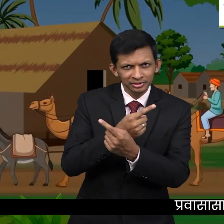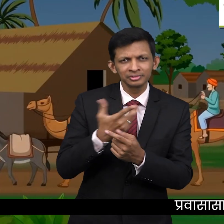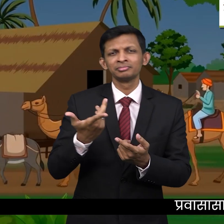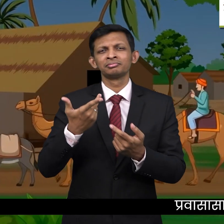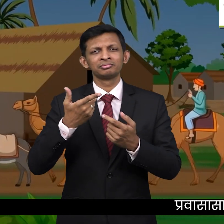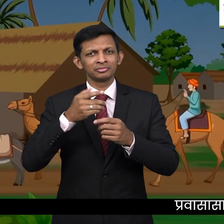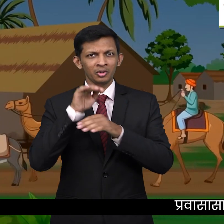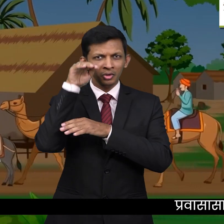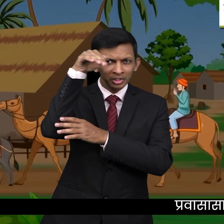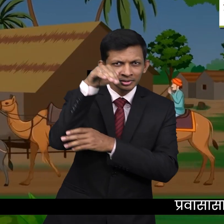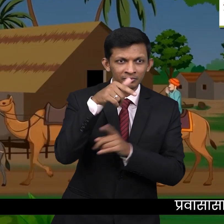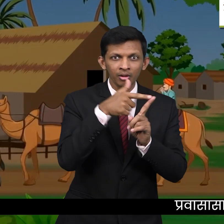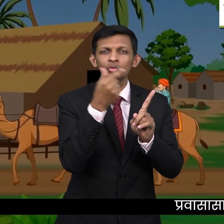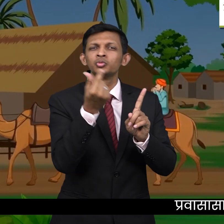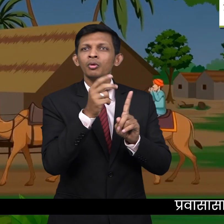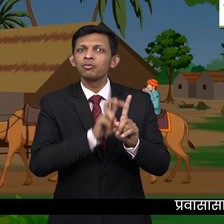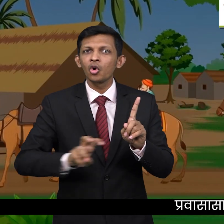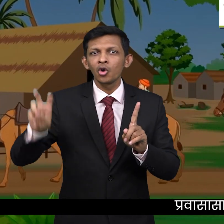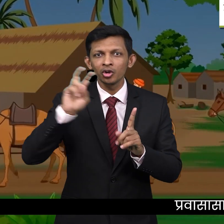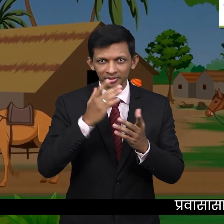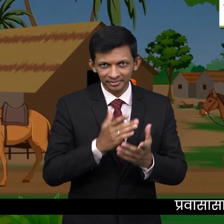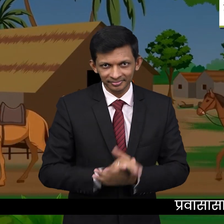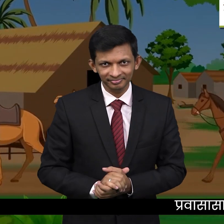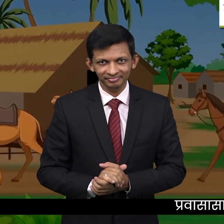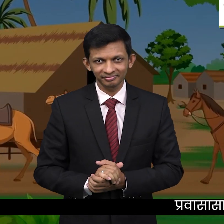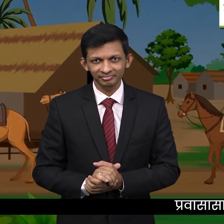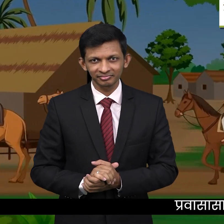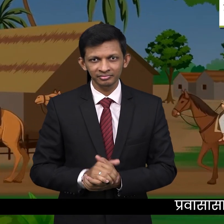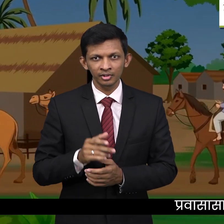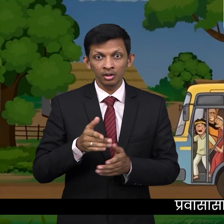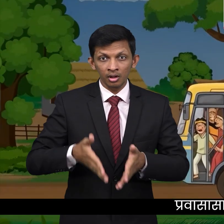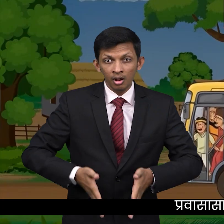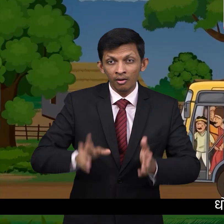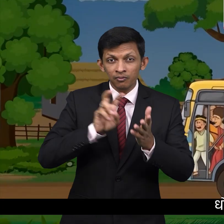प्रवासासाठी वापरले जाणारे प्राणी.